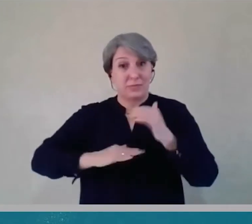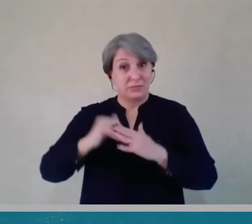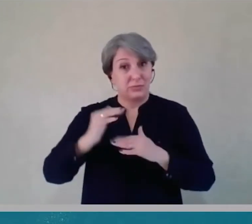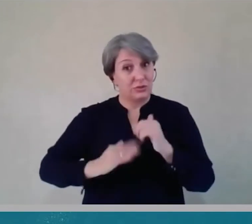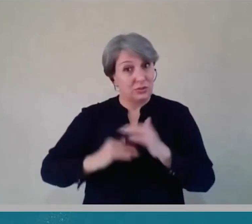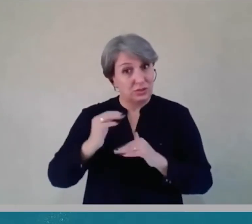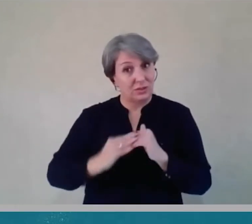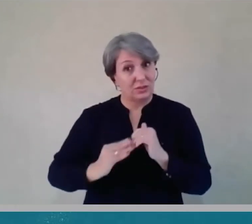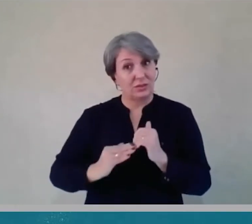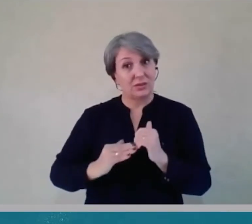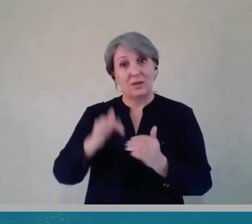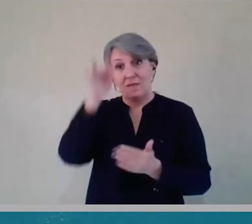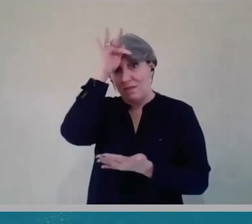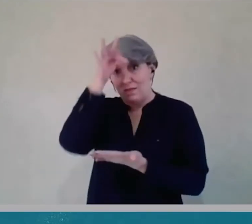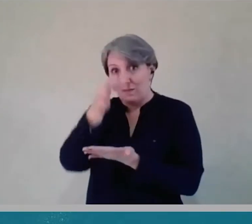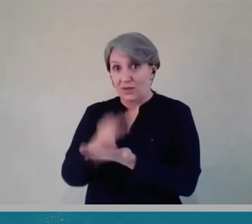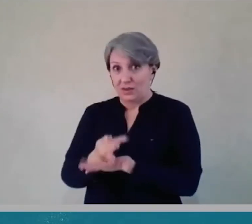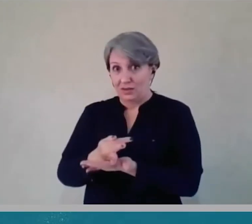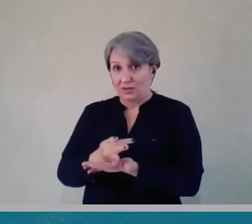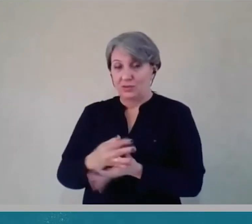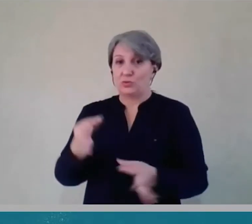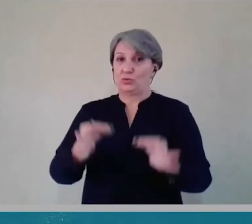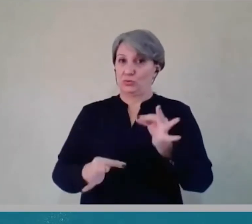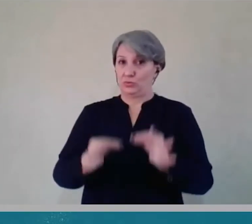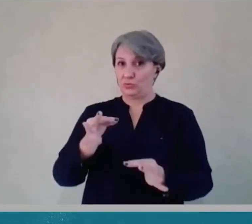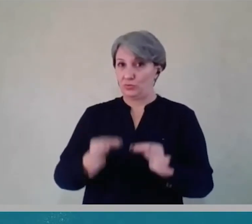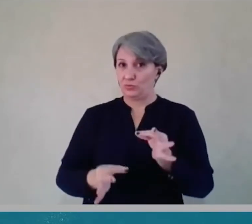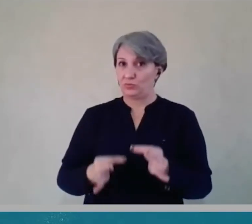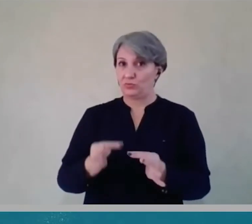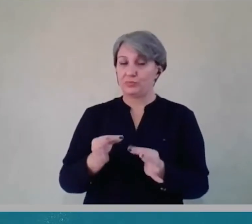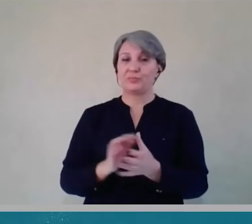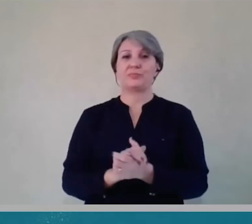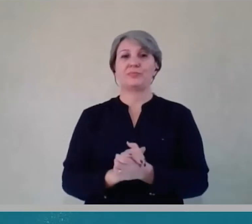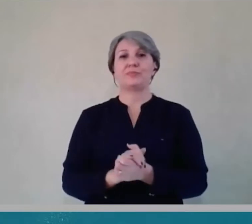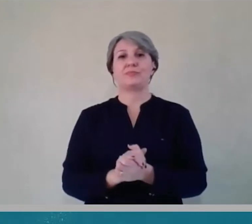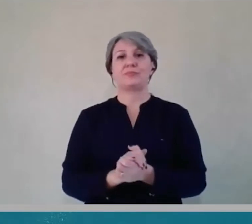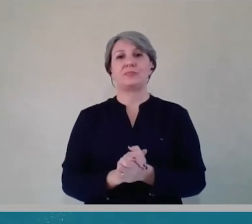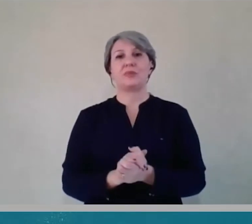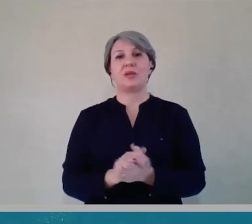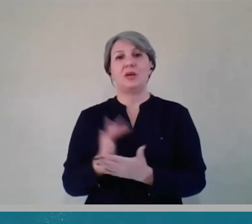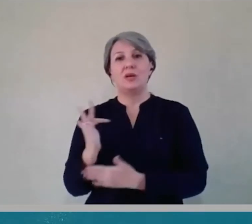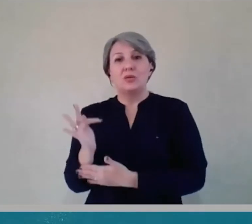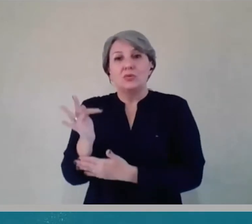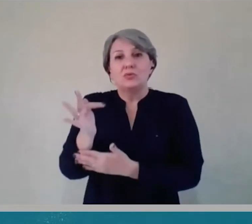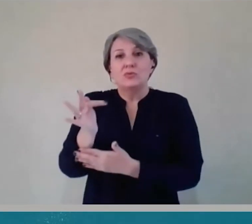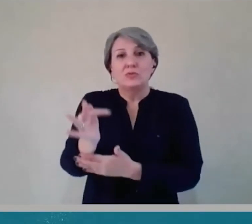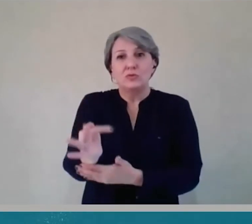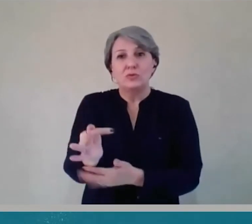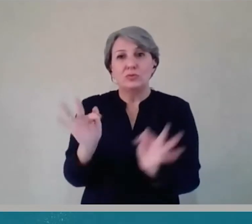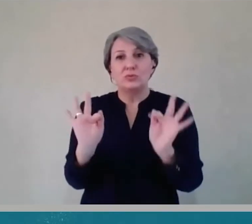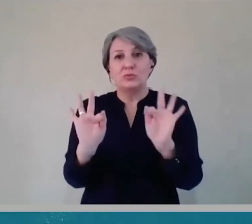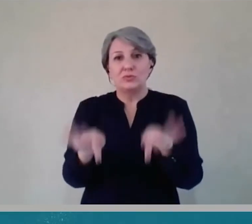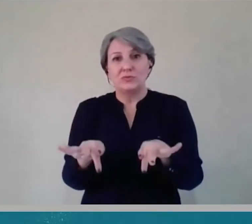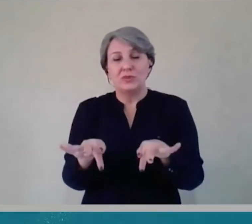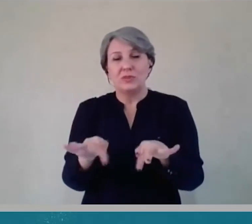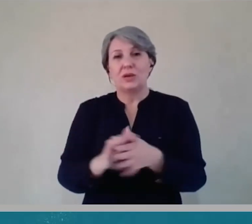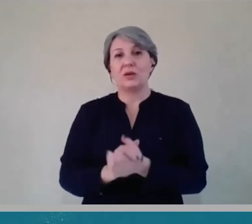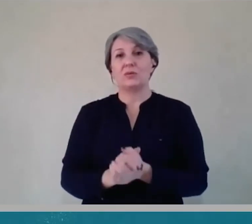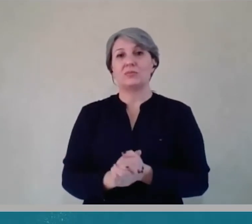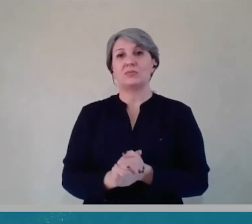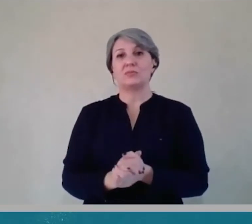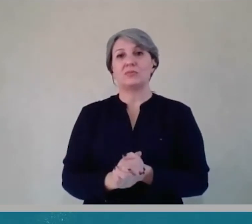fé. E essa vida de justiça, quando chegar no final, você vai ter uma veste de linho